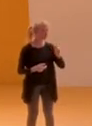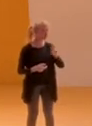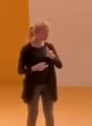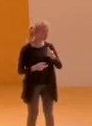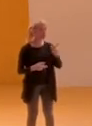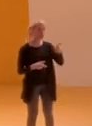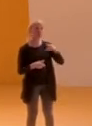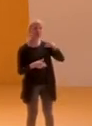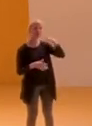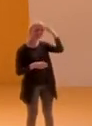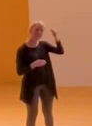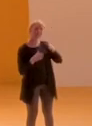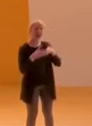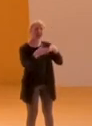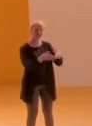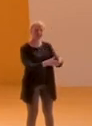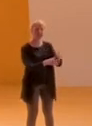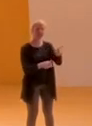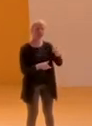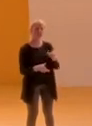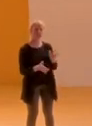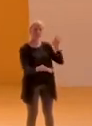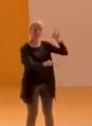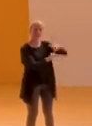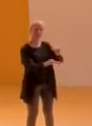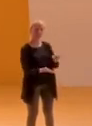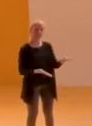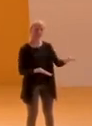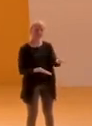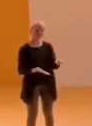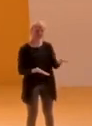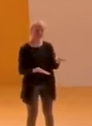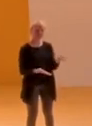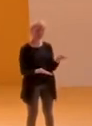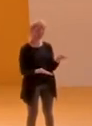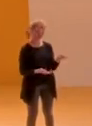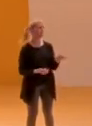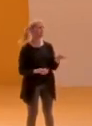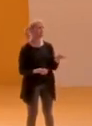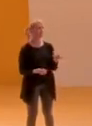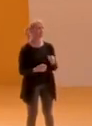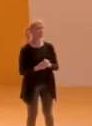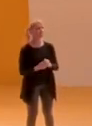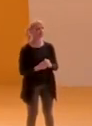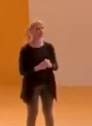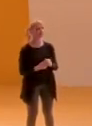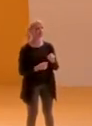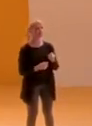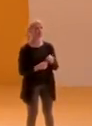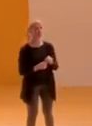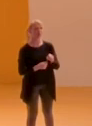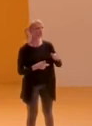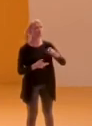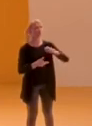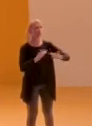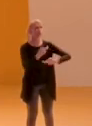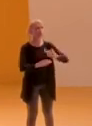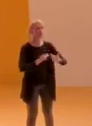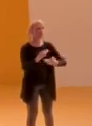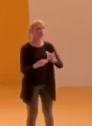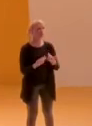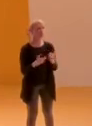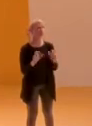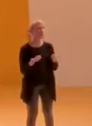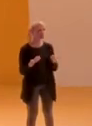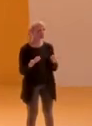marynarzu który trafił na tą wyspę autentycznie który trafił na tą wyspę i jedną z rzeczy którą zrobił to